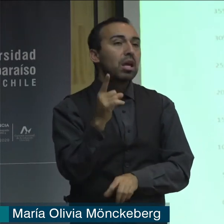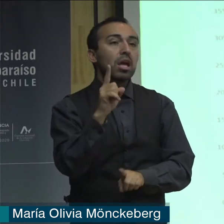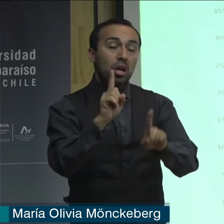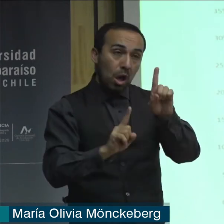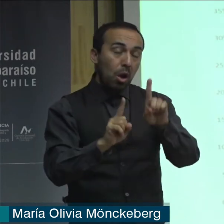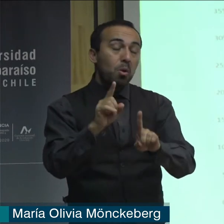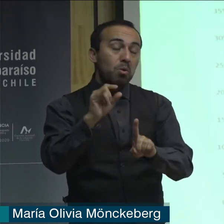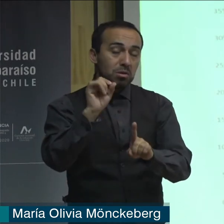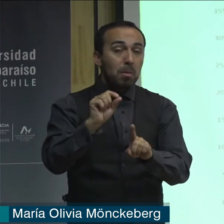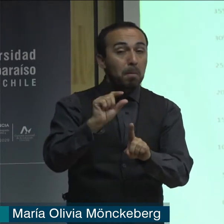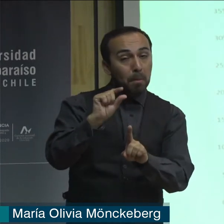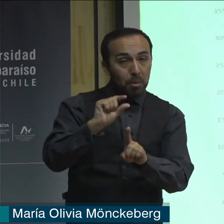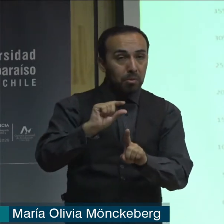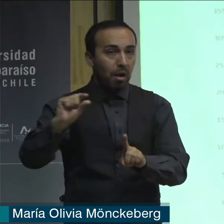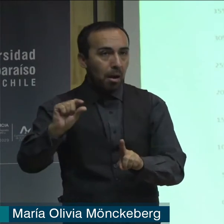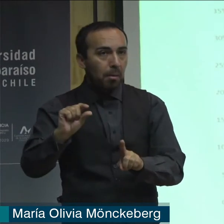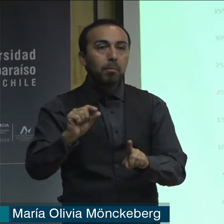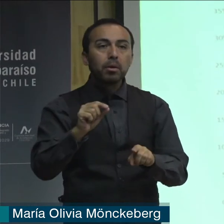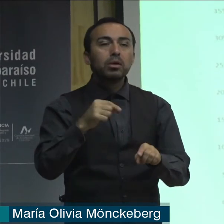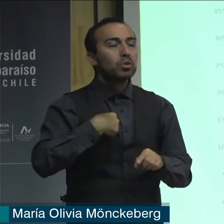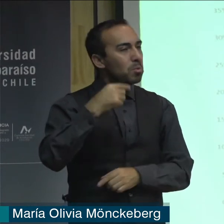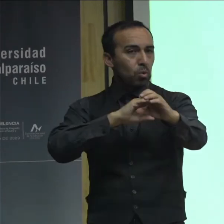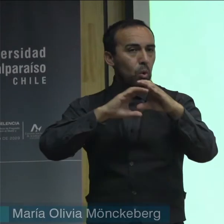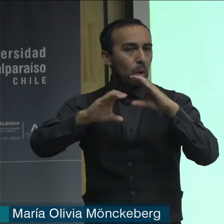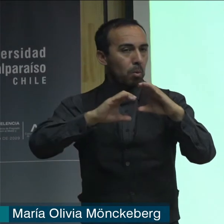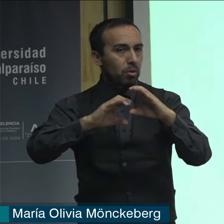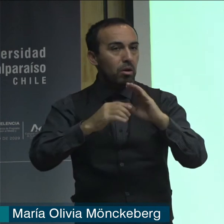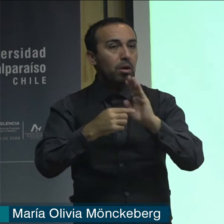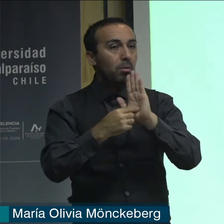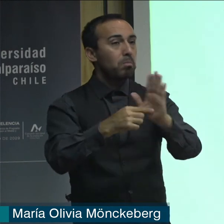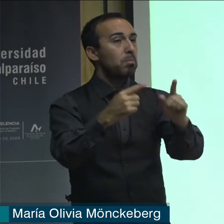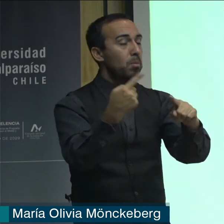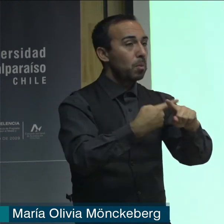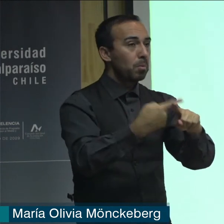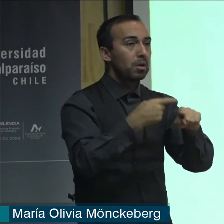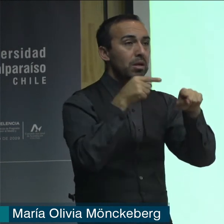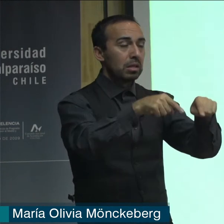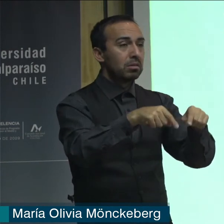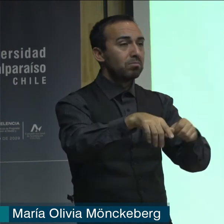pero me parece Yo creo que esto es un caso no